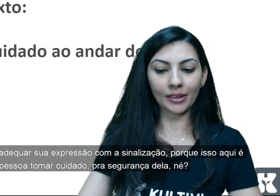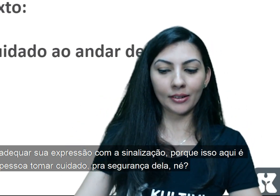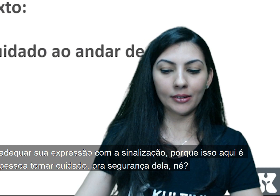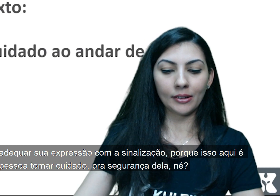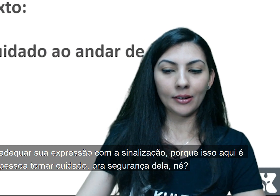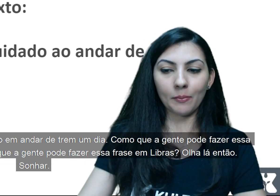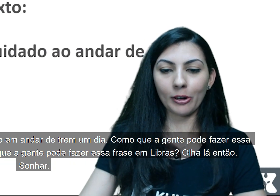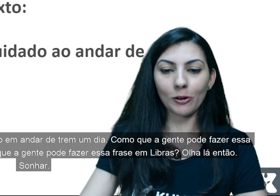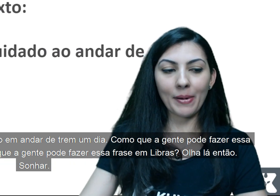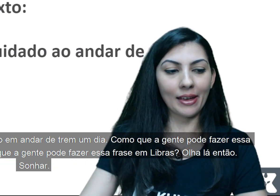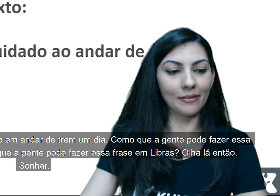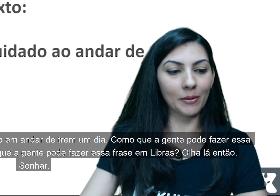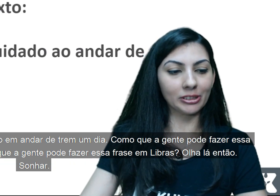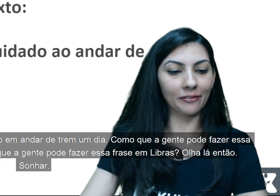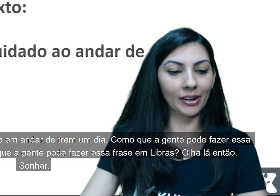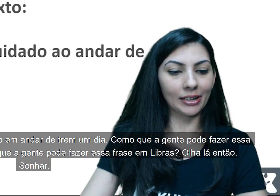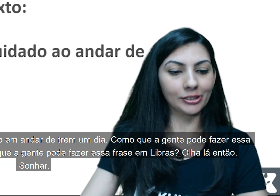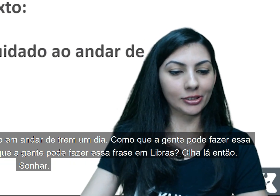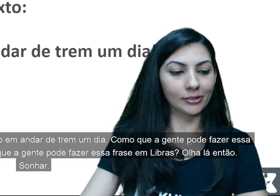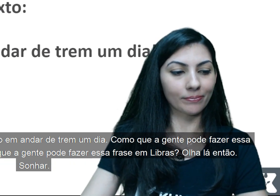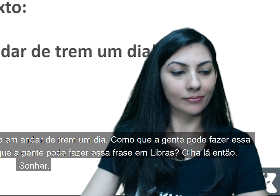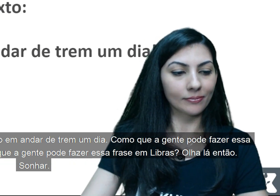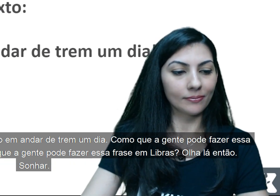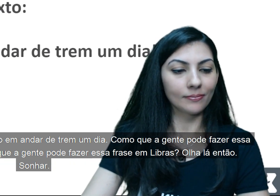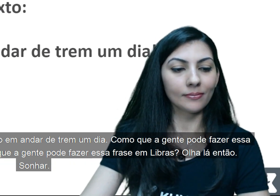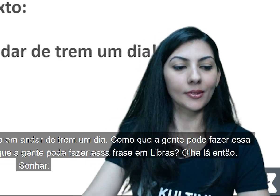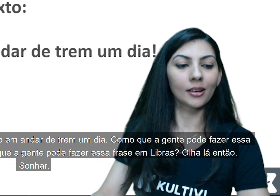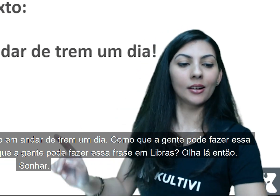né? Muito bem. Vamos em frente.